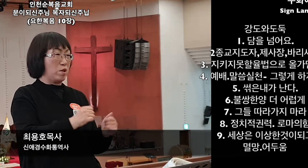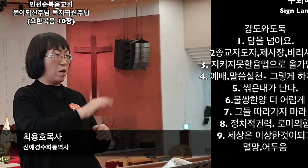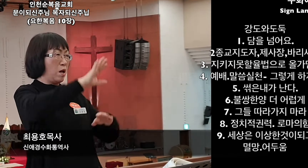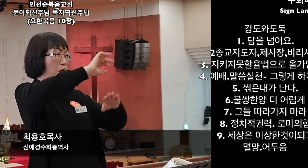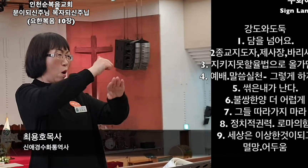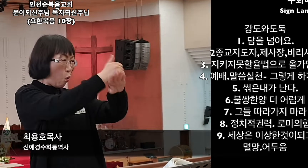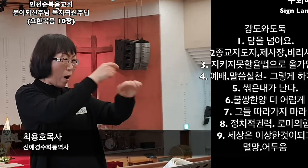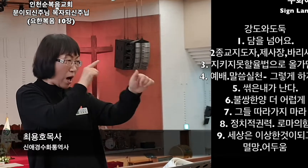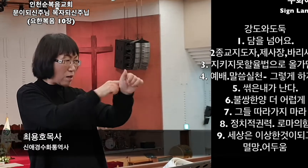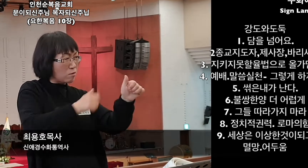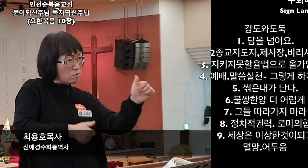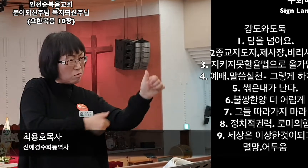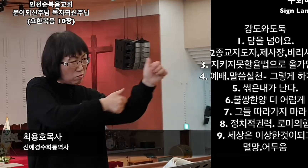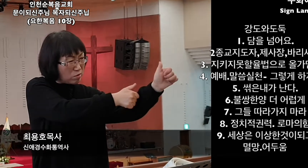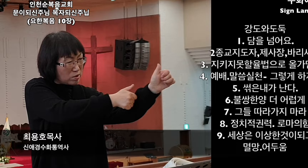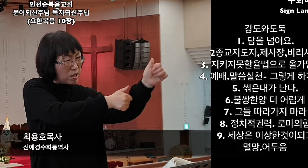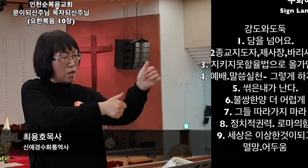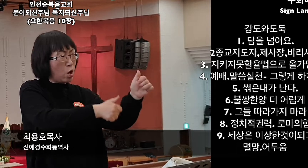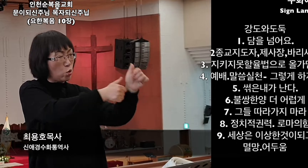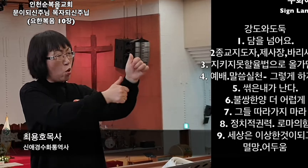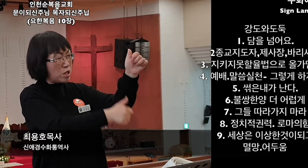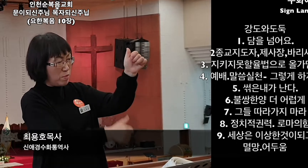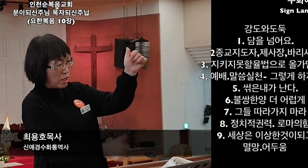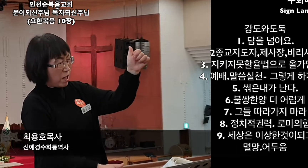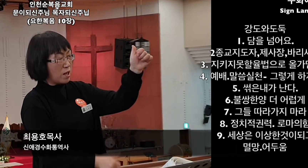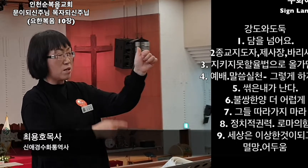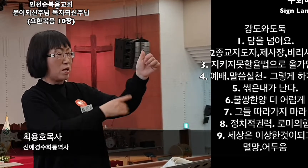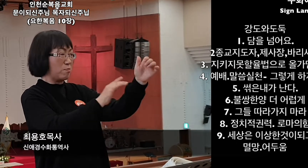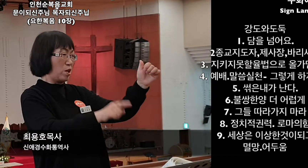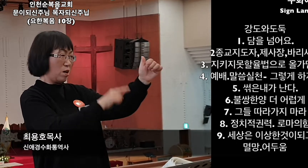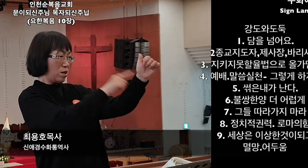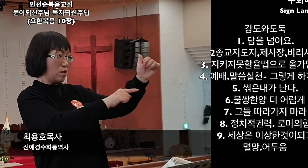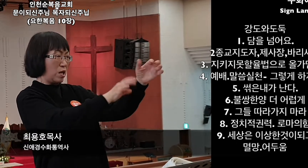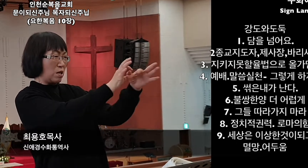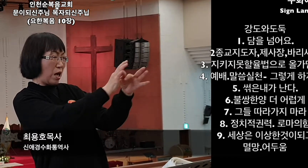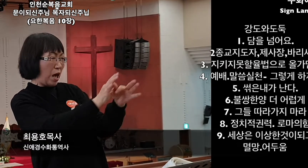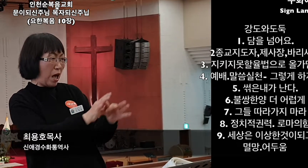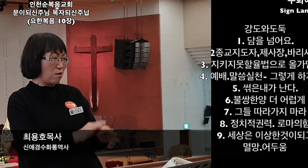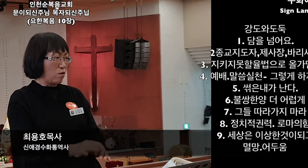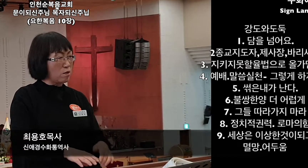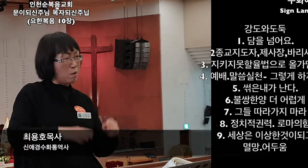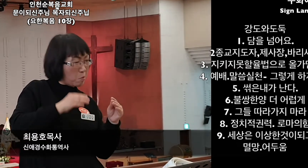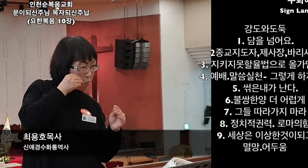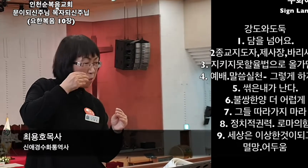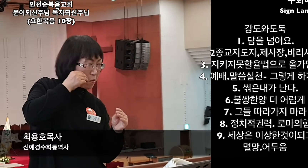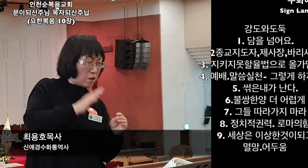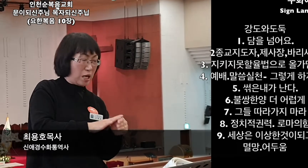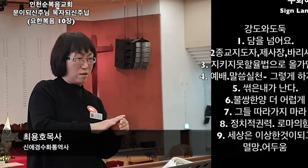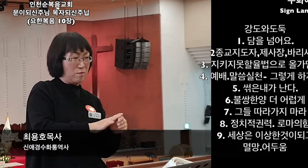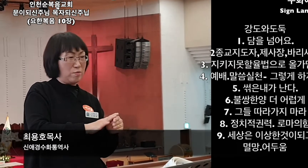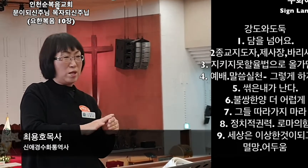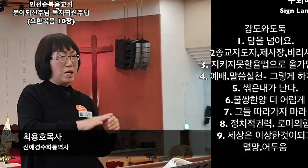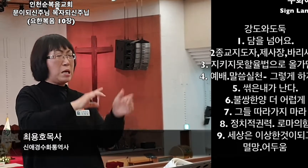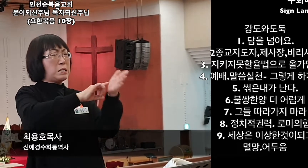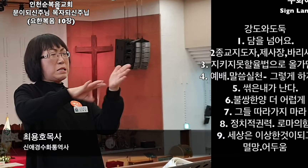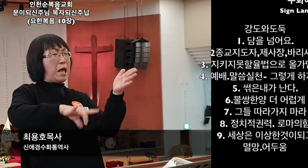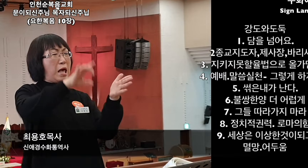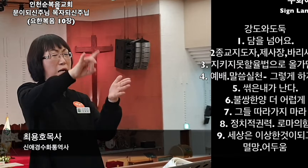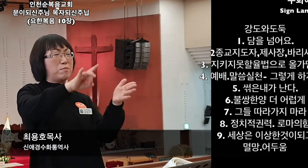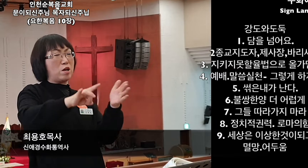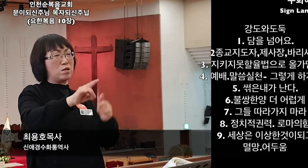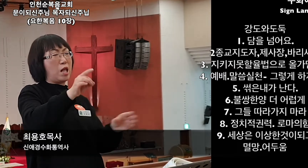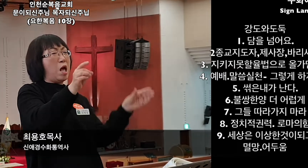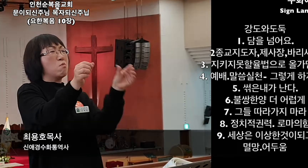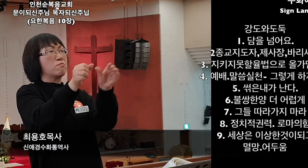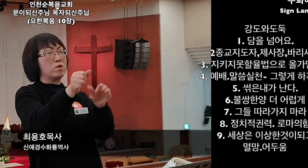사람들, 헤롯의 줄을 댄 사람의 또 줄을 대려는 사람들, 그 사람의 또 줄을 대려는 사람들, 세리장에게 줄을 내리는 세리들, 세리의 빌부터